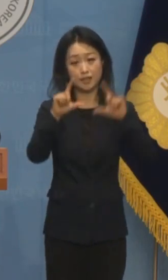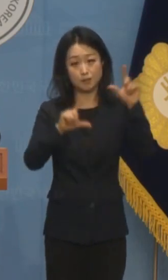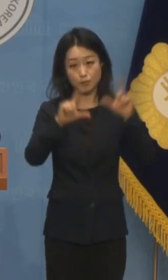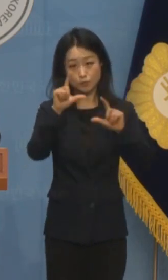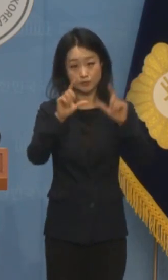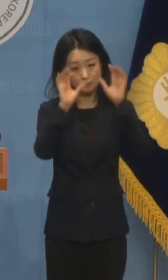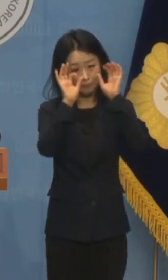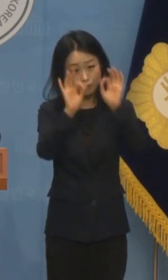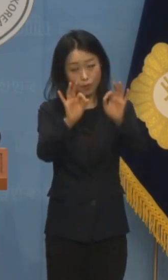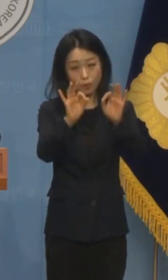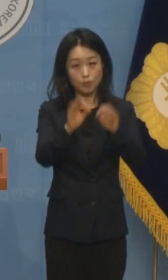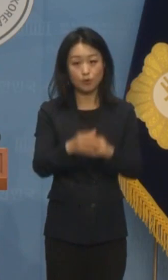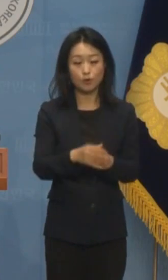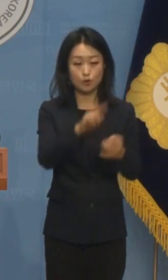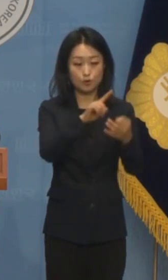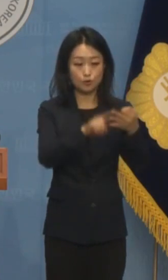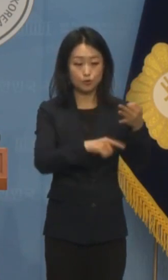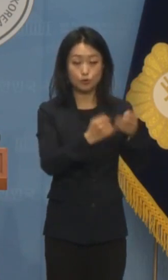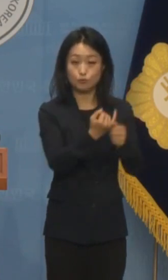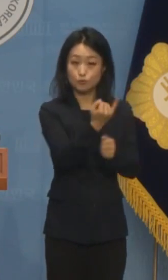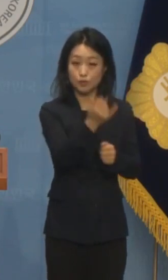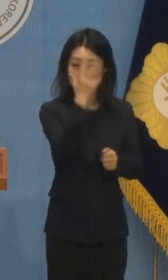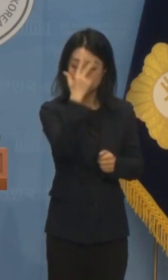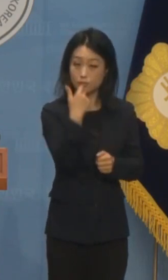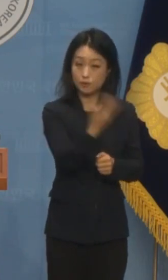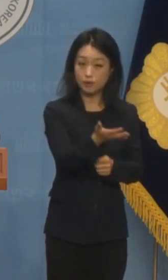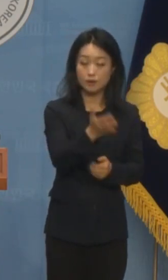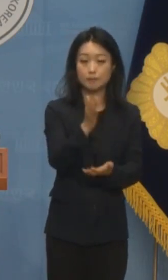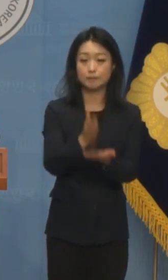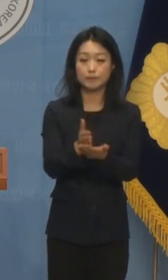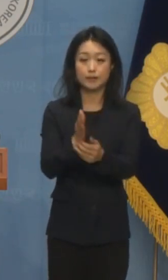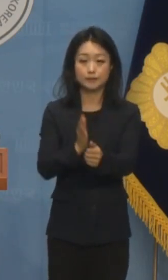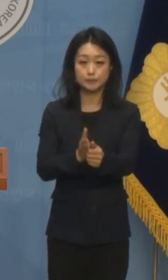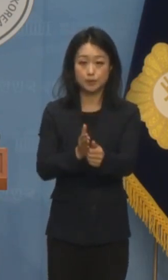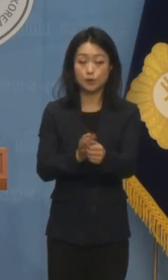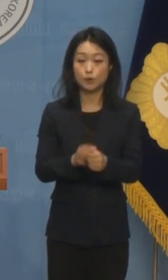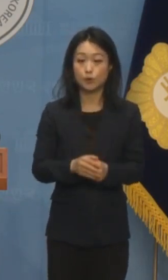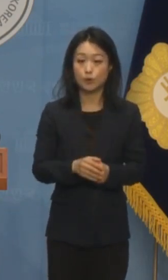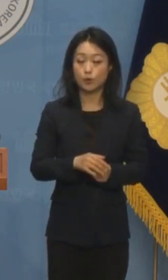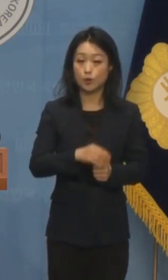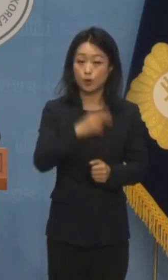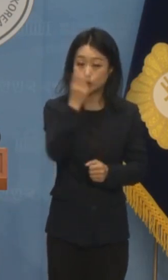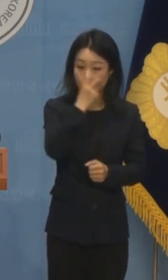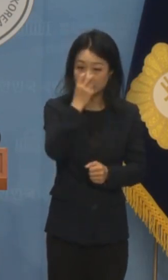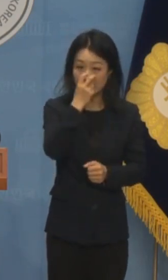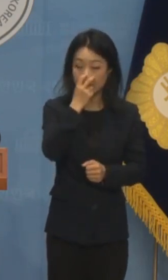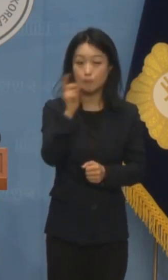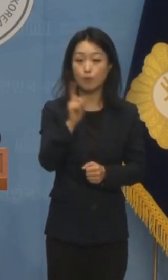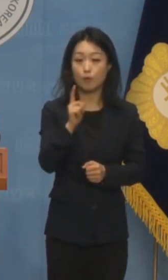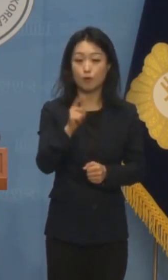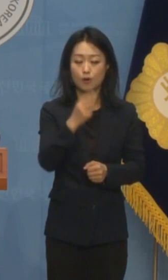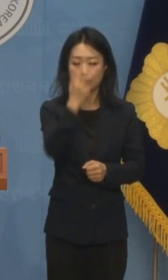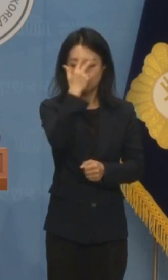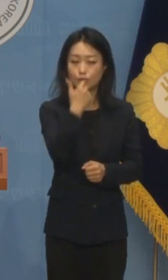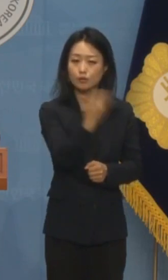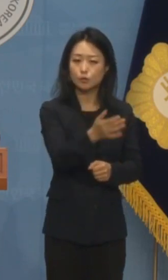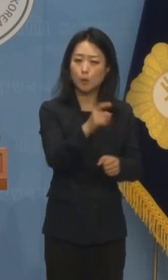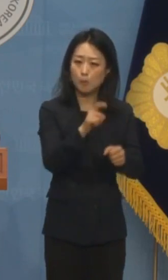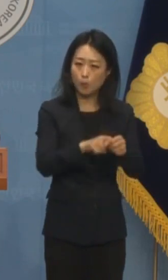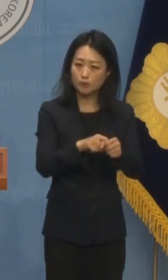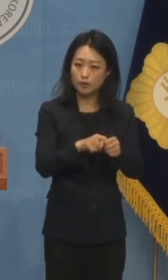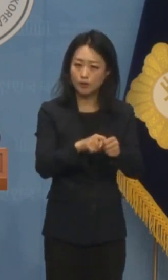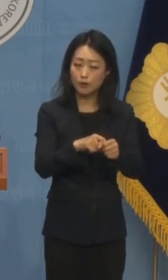조사로 면제부를 주어서는 안 됩니다 조사가 면제부를 주기 위한 요식 행위로